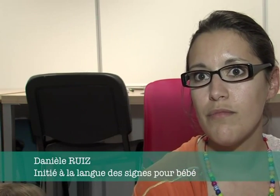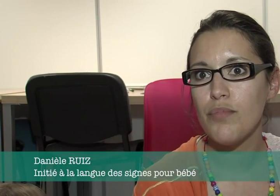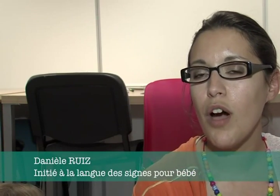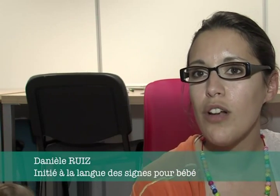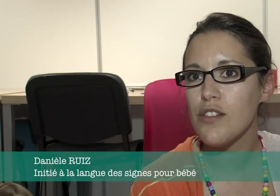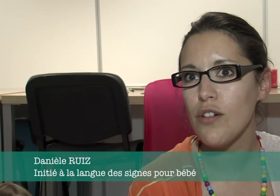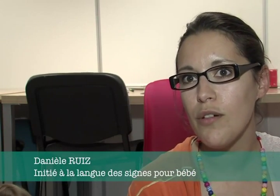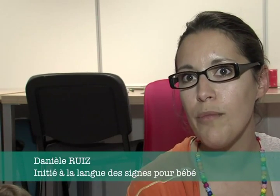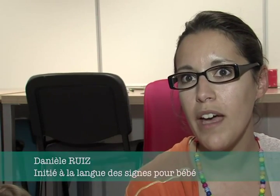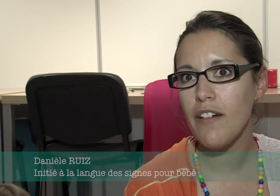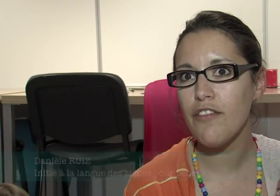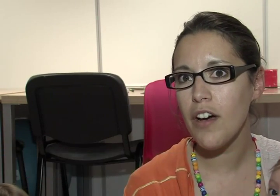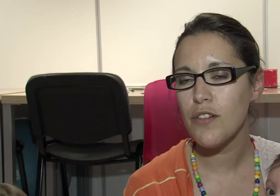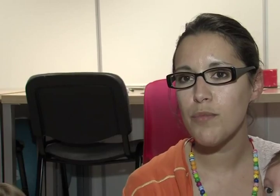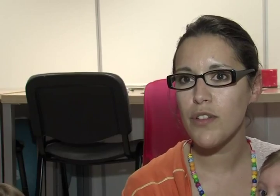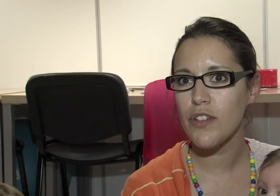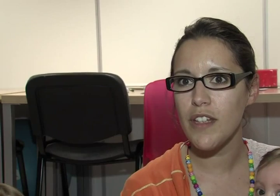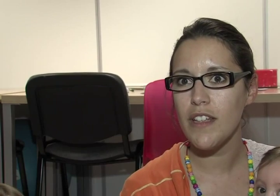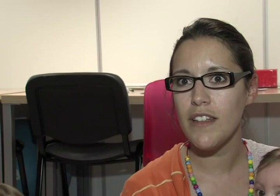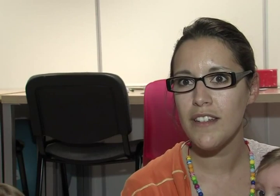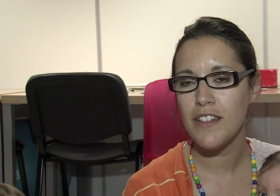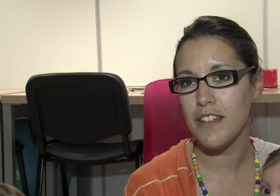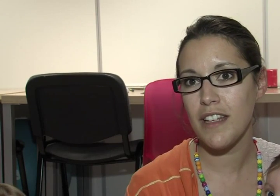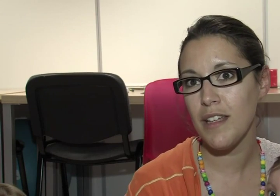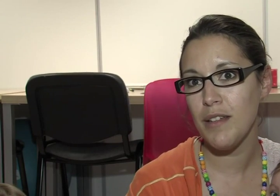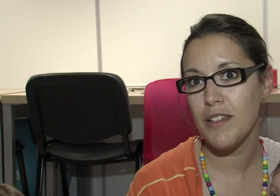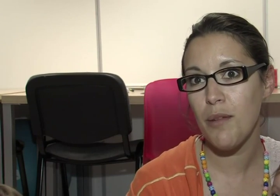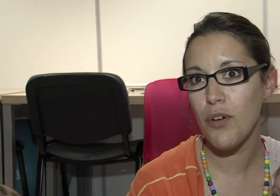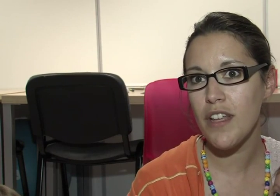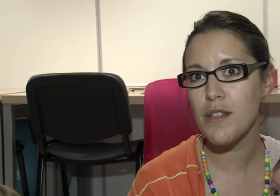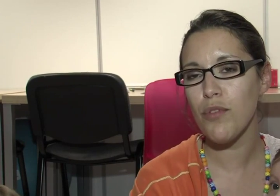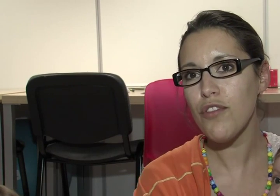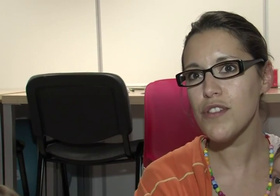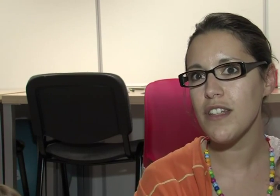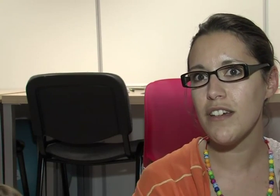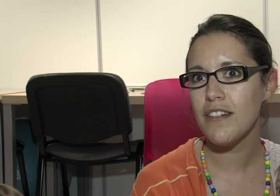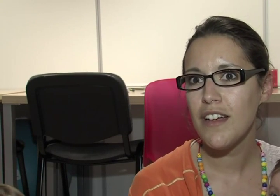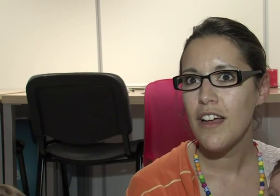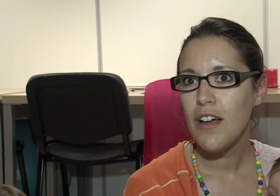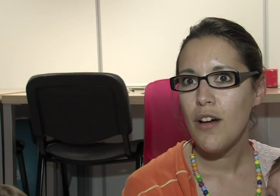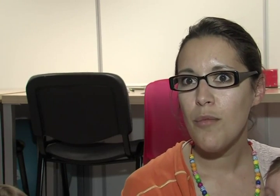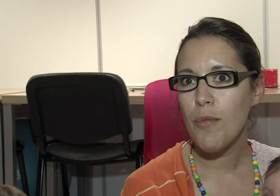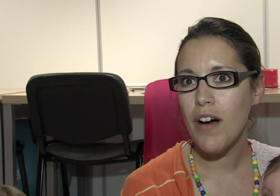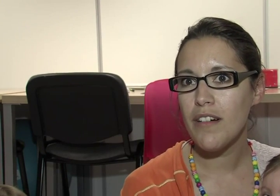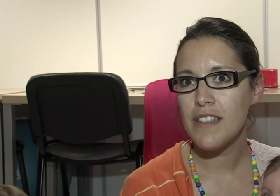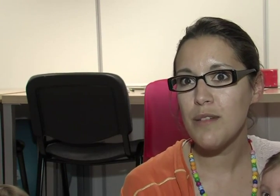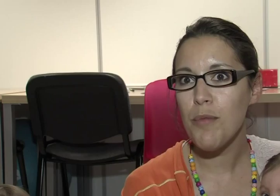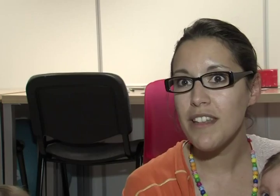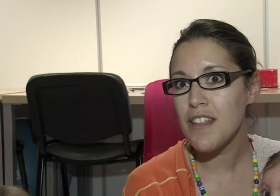Puis en relation mère-enfant, je pense que c'est important, c'est profond, c'est des moments intenses